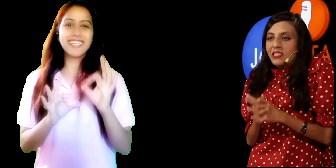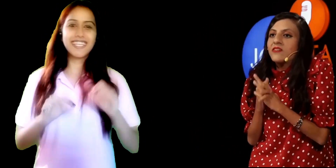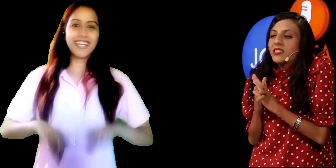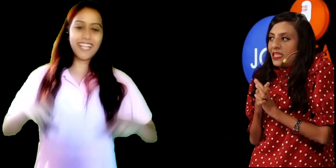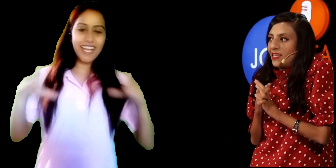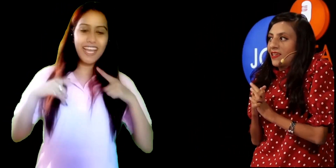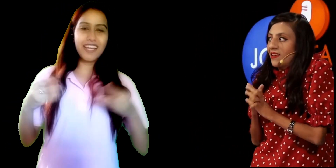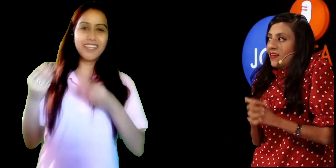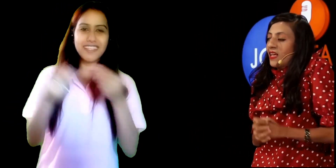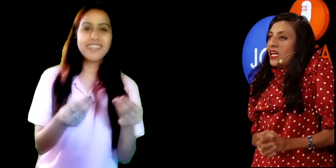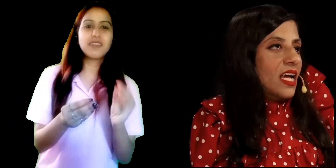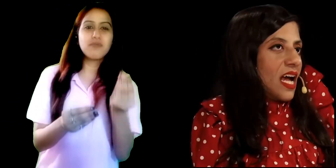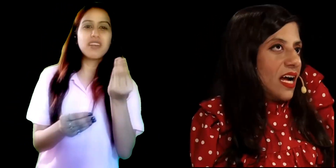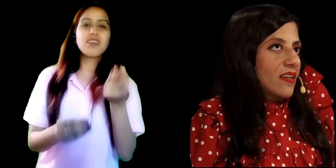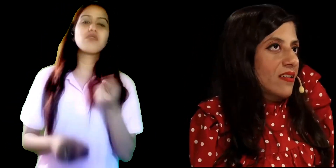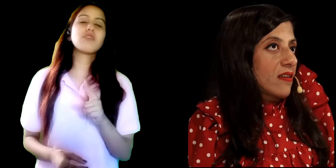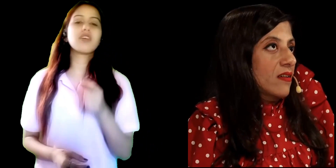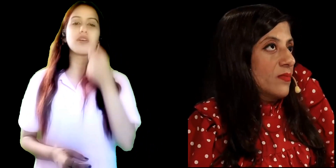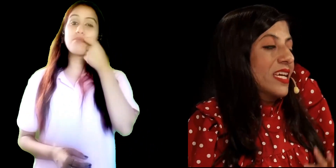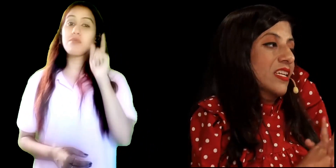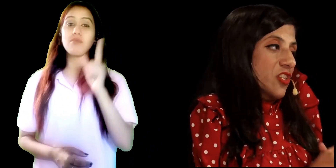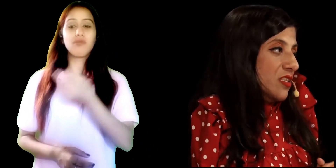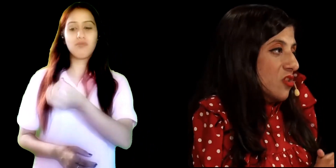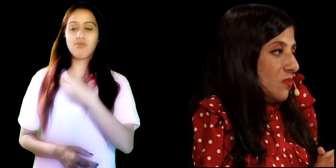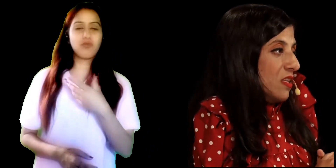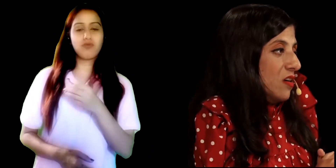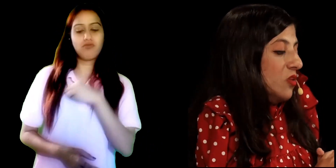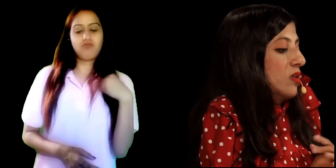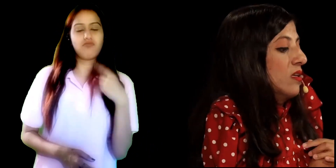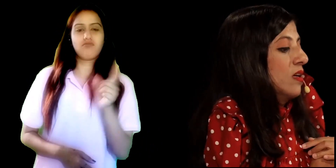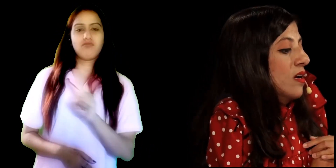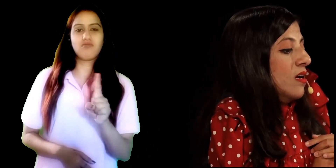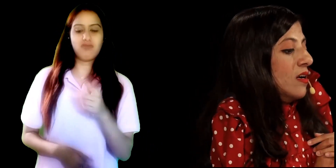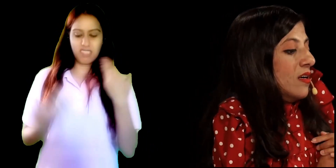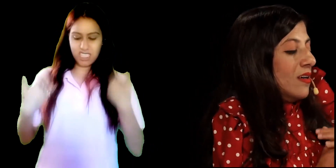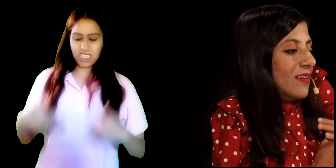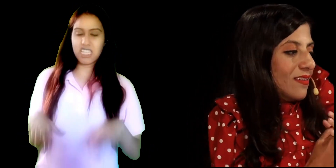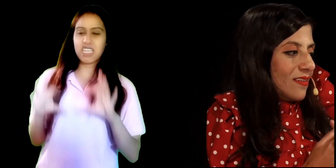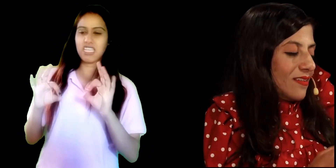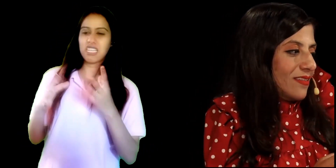चलो सिविल सर्विसेज दे देते हैं। एंड ये एक अच्छा डिसीजन भी था क्योंकि